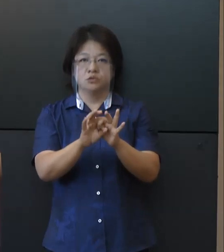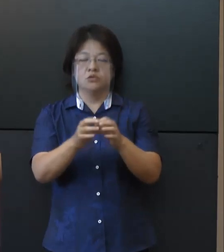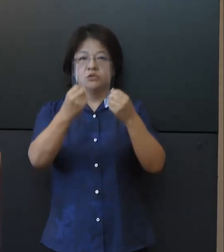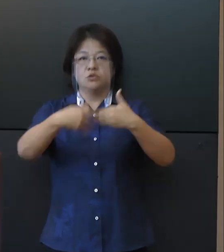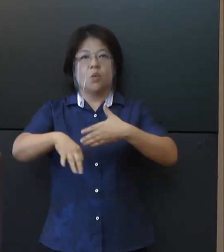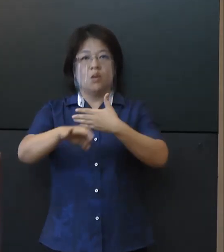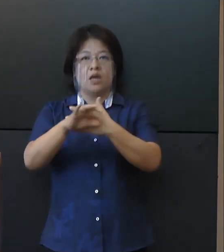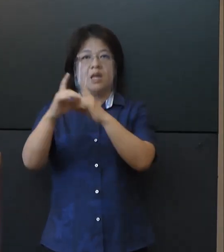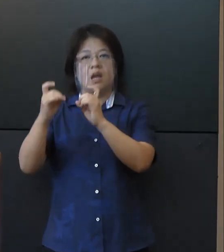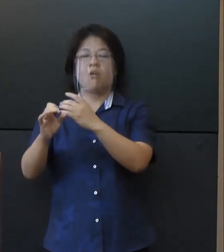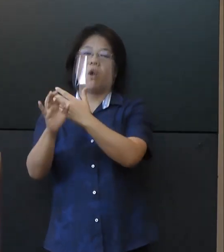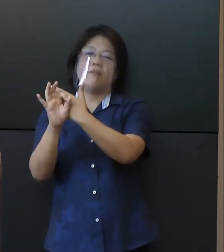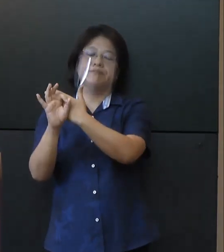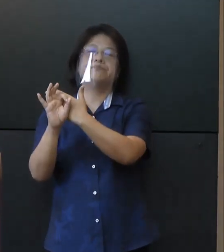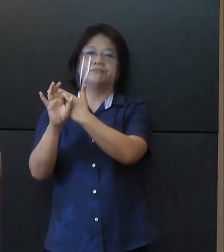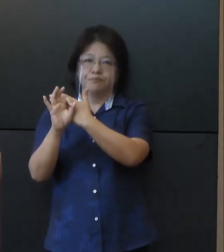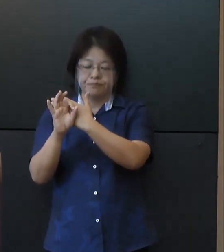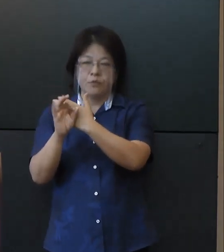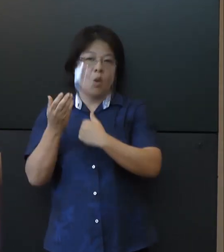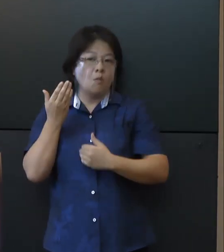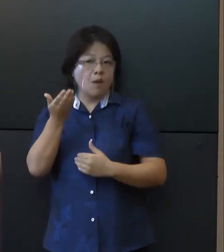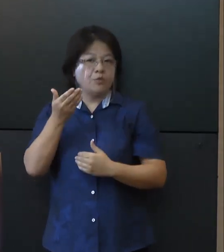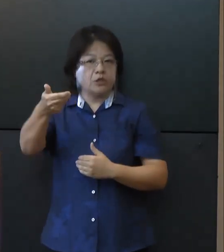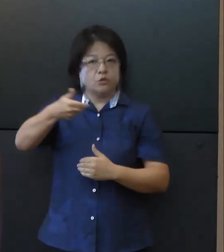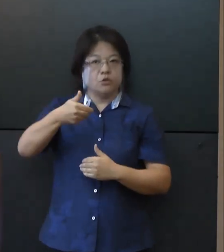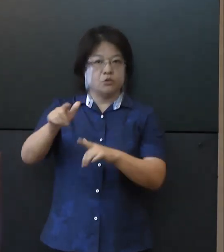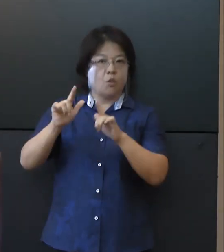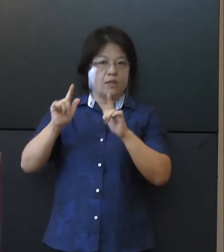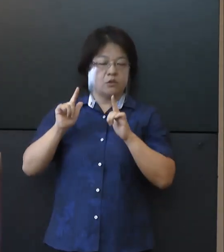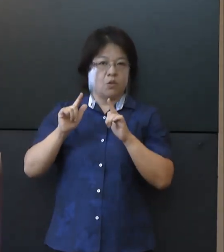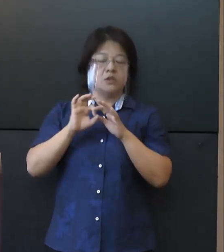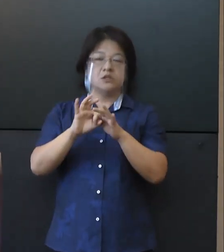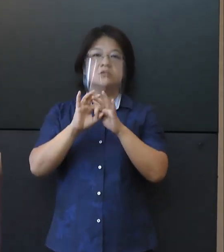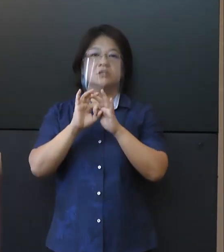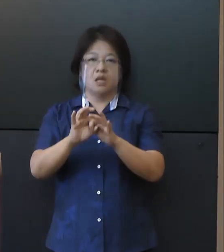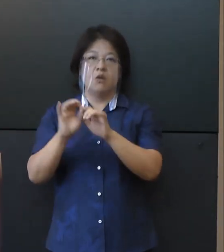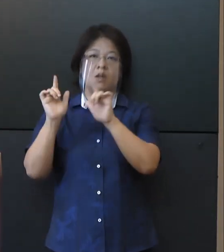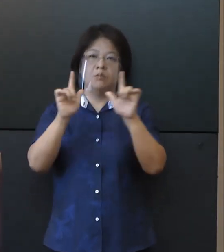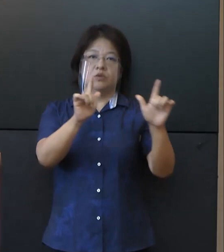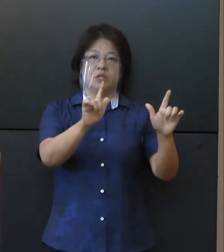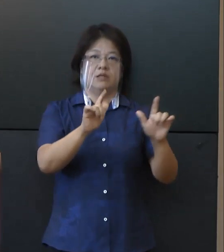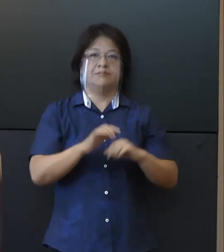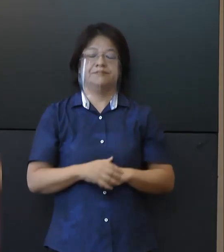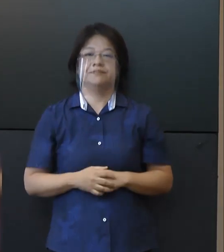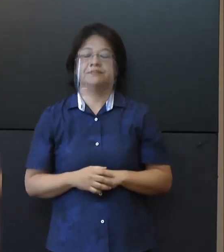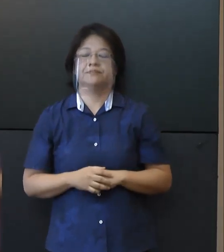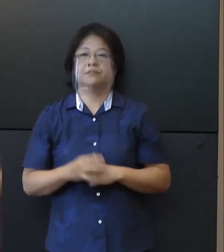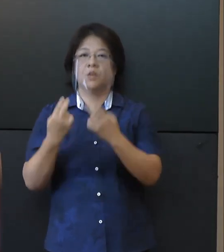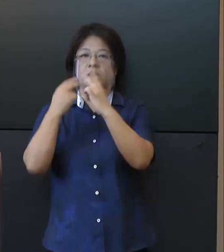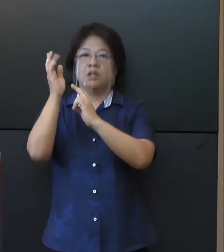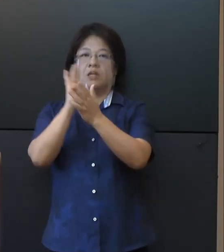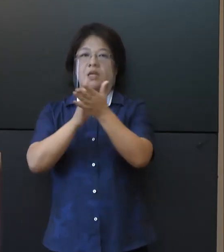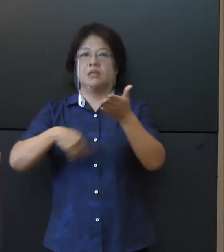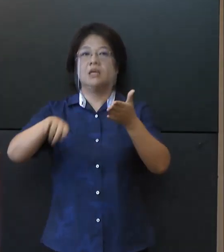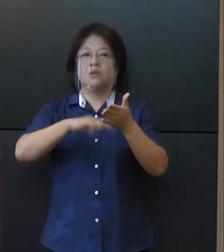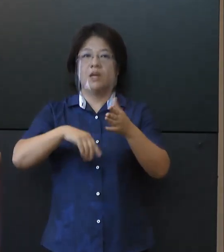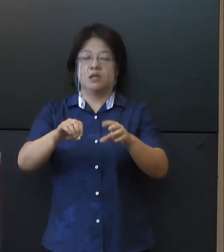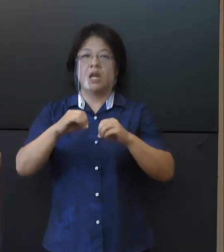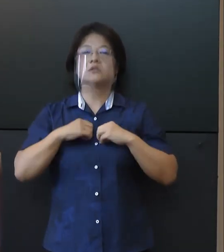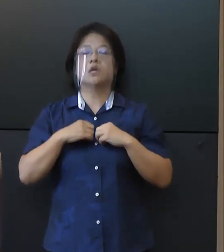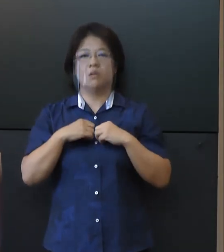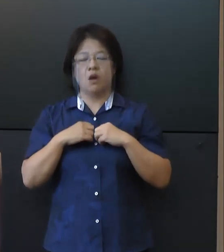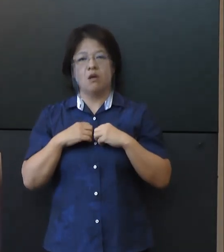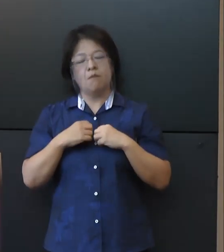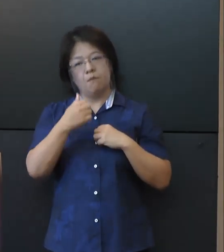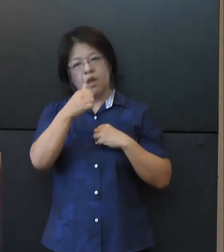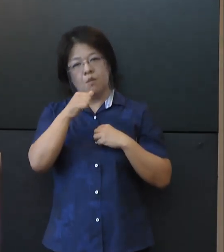例案のパブリックコメントの実施について発表いたします。県内において感染は落ち